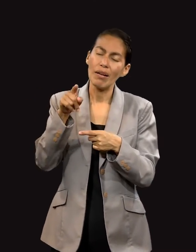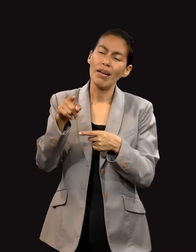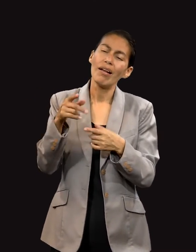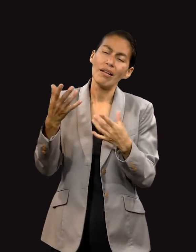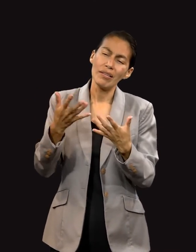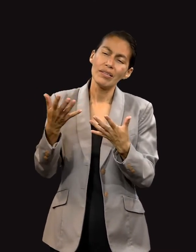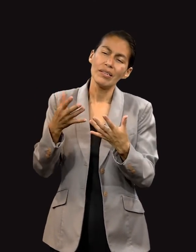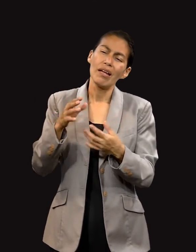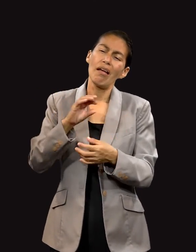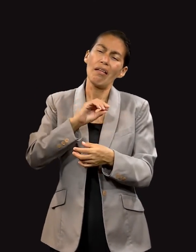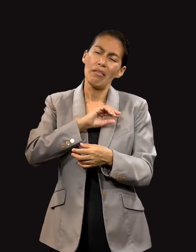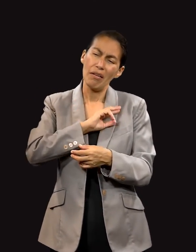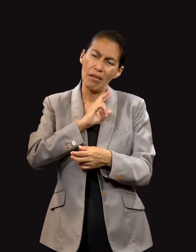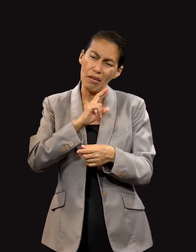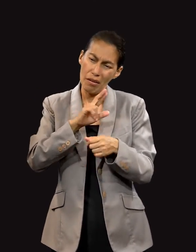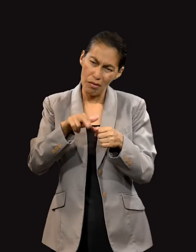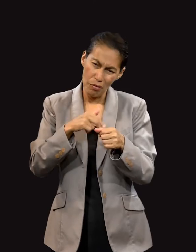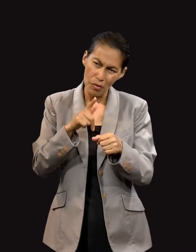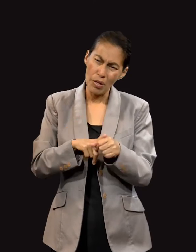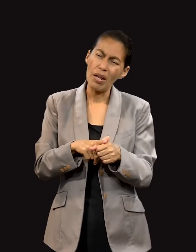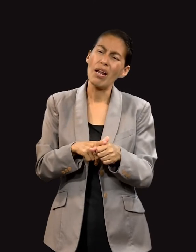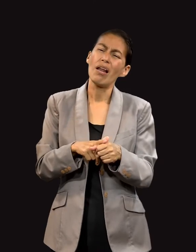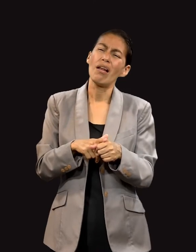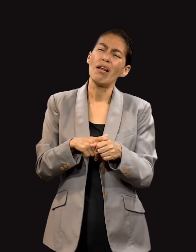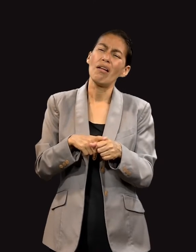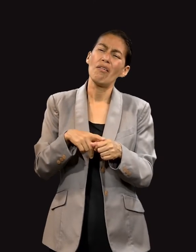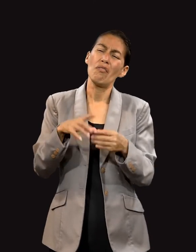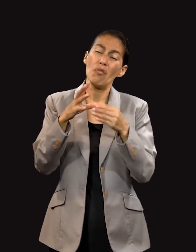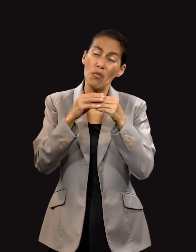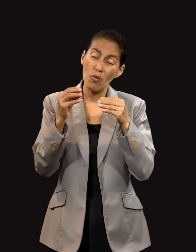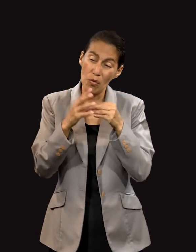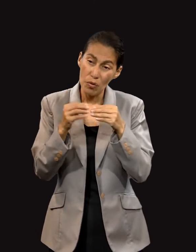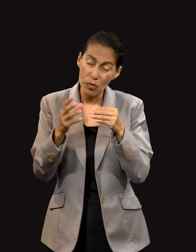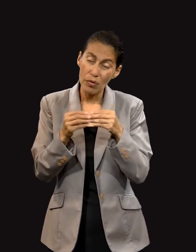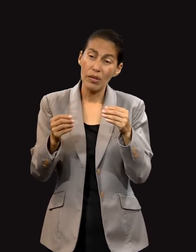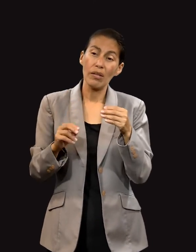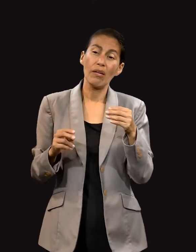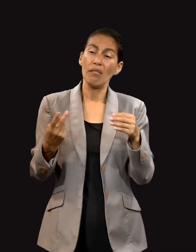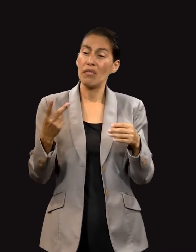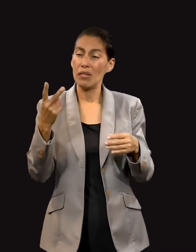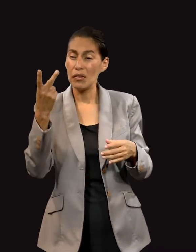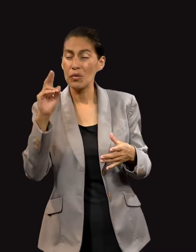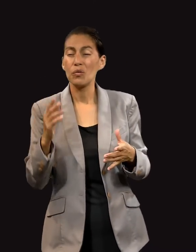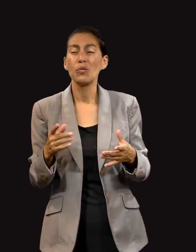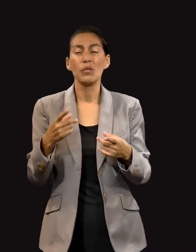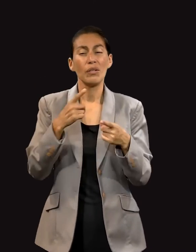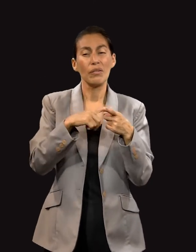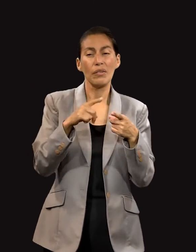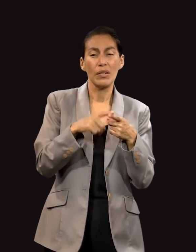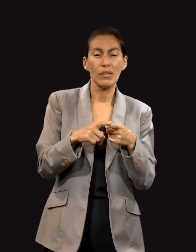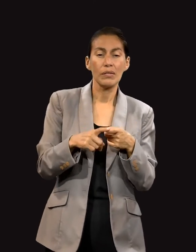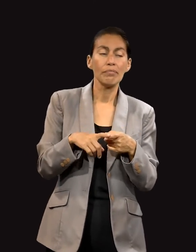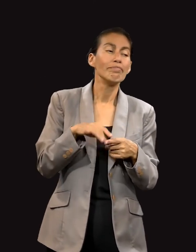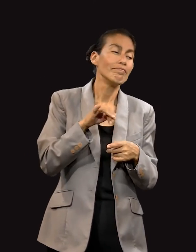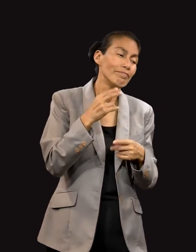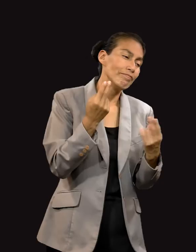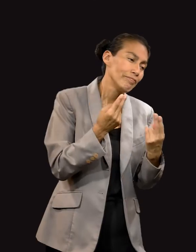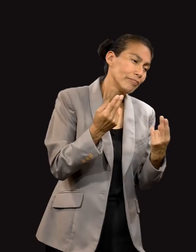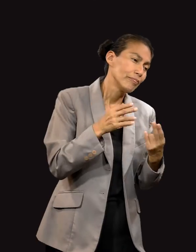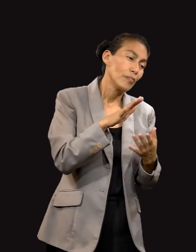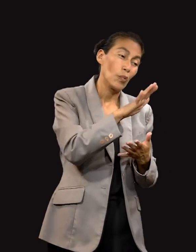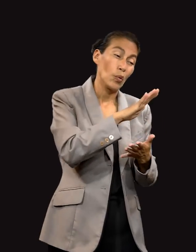sí lo hacía, sí comió mucha fruta, verdura y Es importante ponerse conforme a las leyes de la